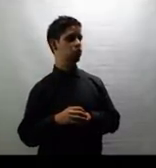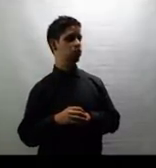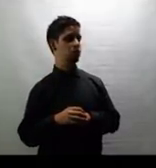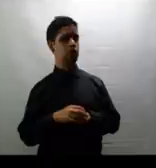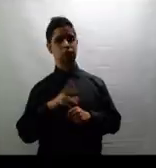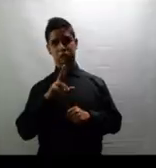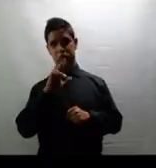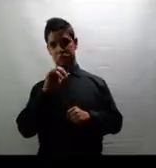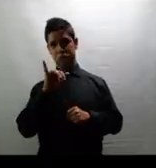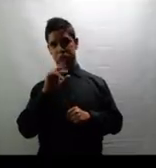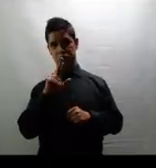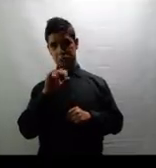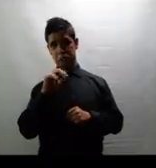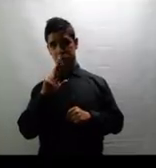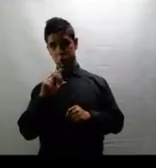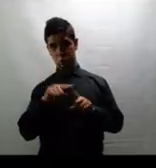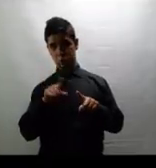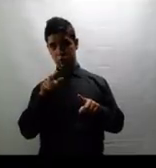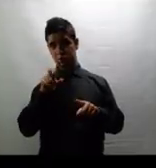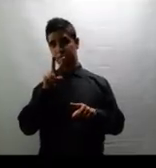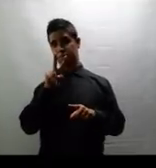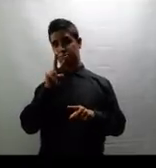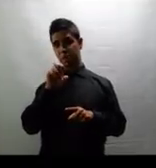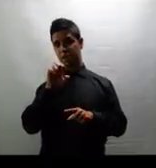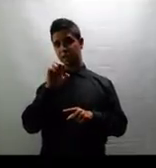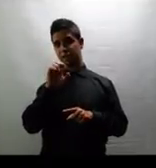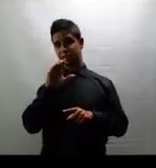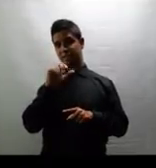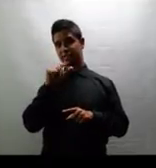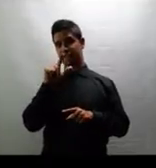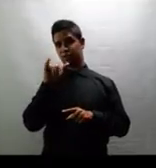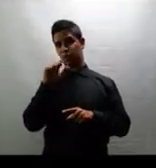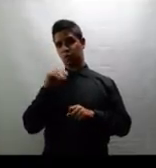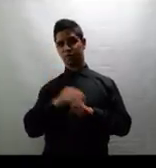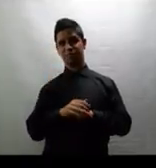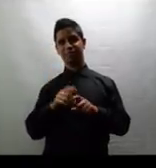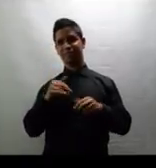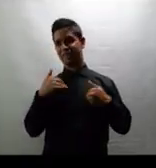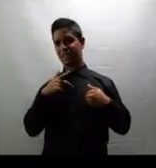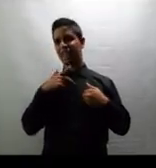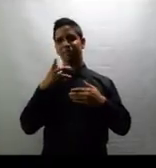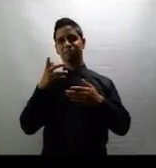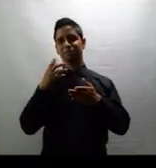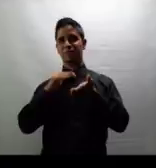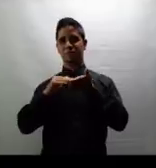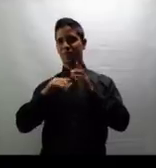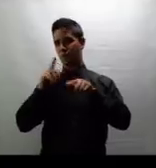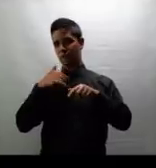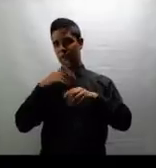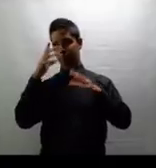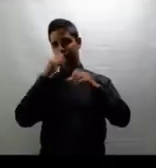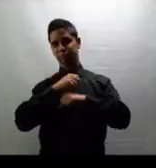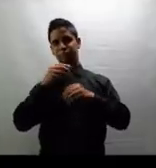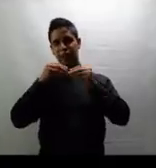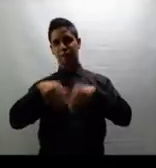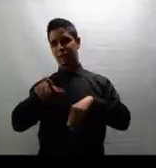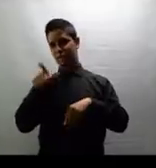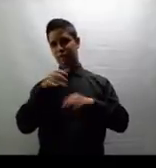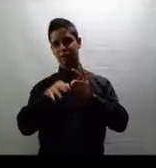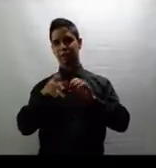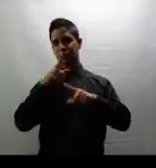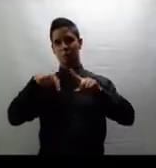y cerrito joselo tienen licencia para no transmitir esta información porque se te va a perder tu